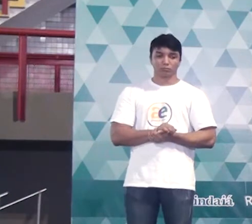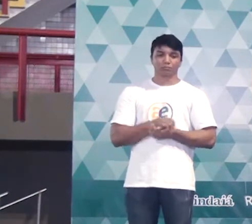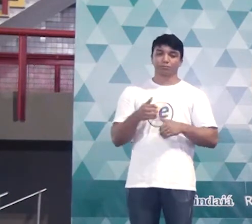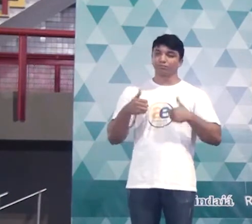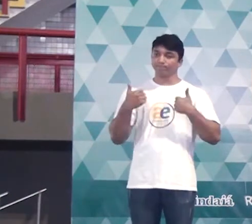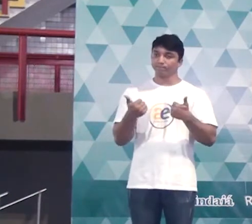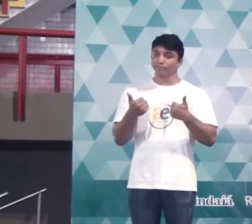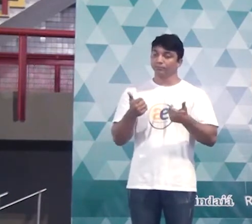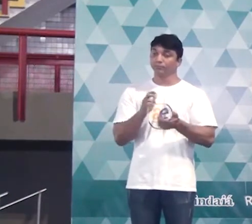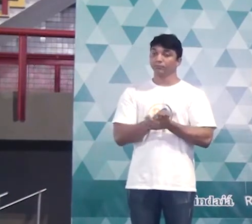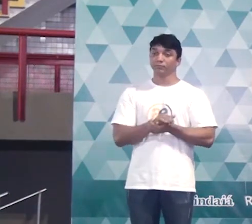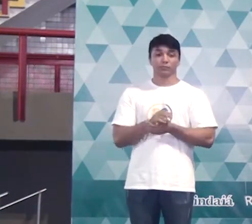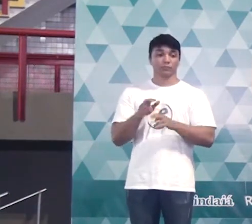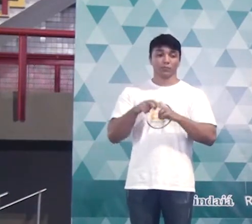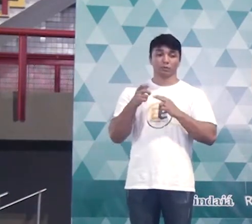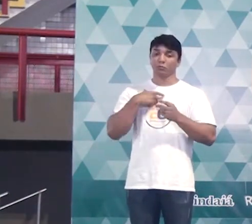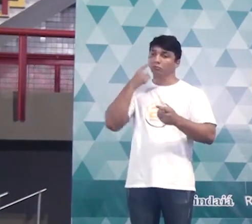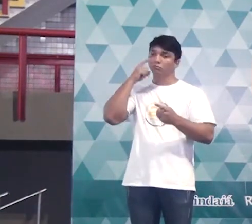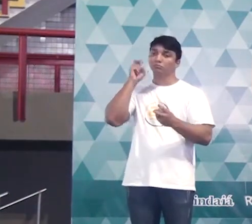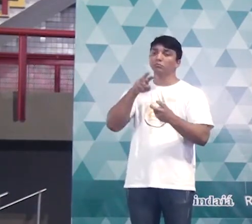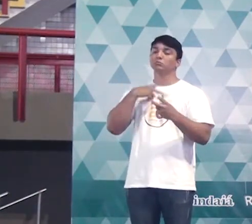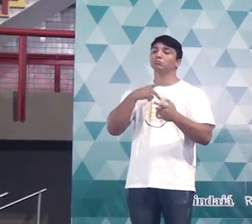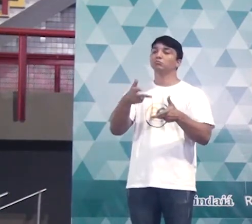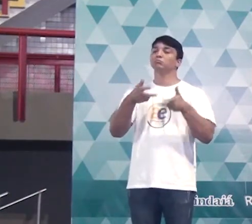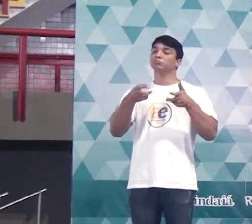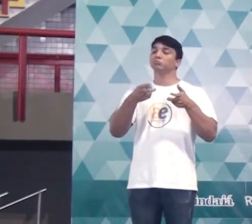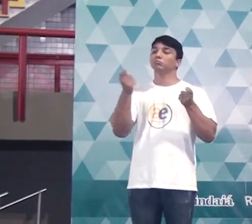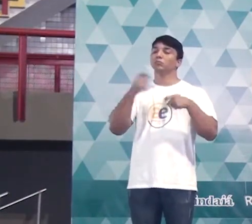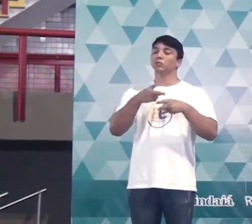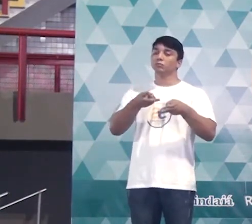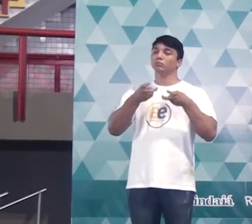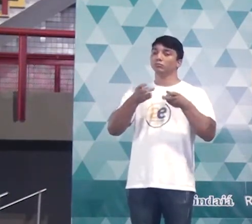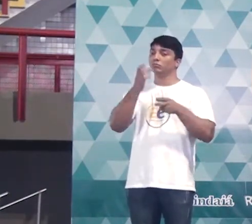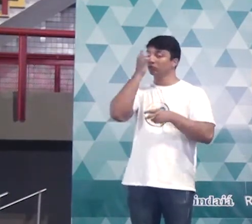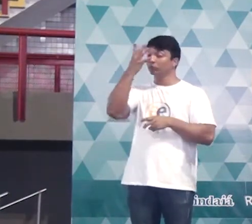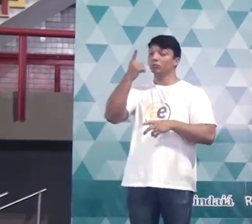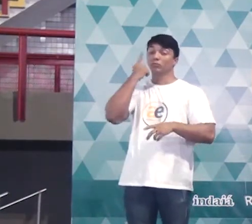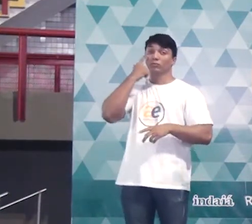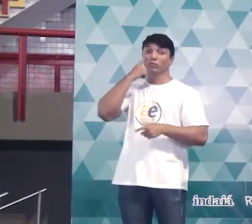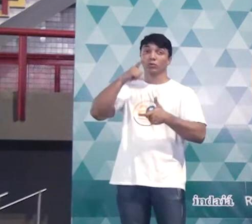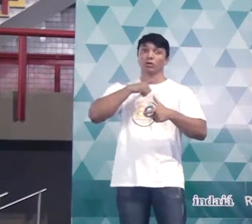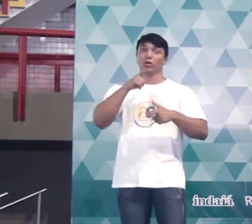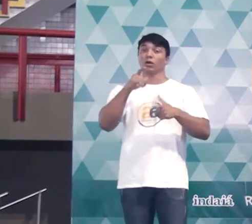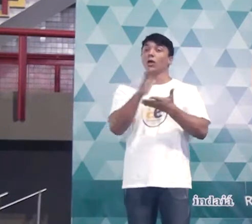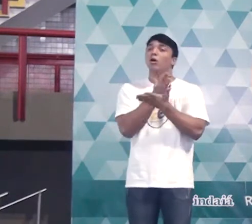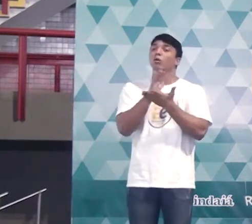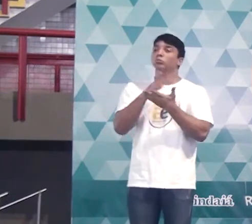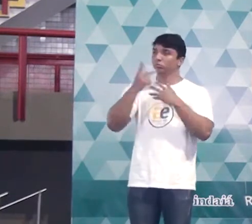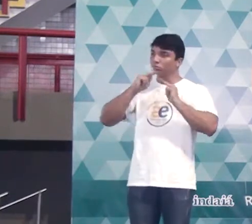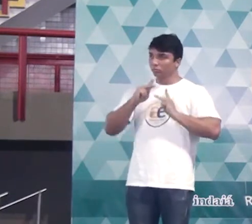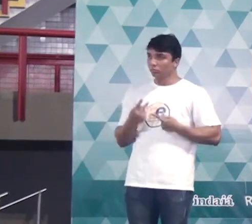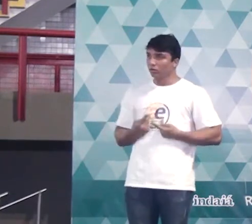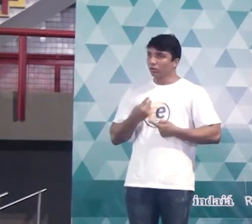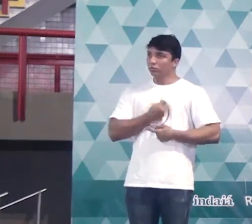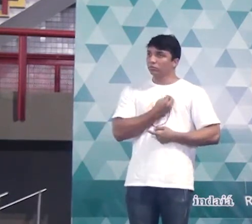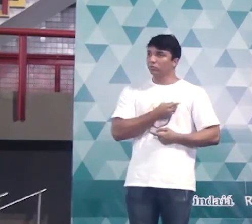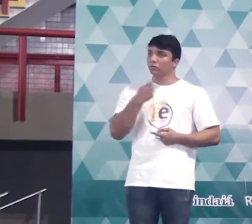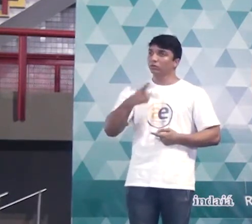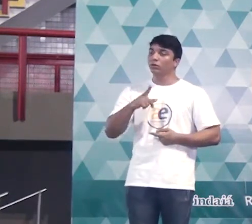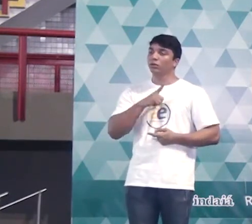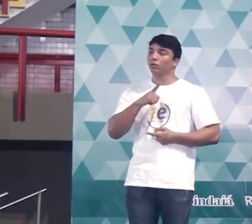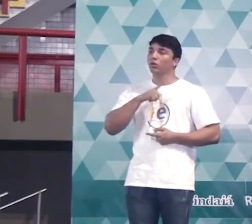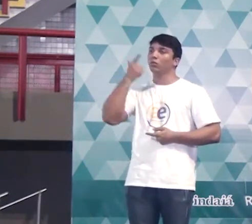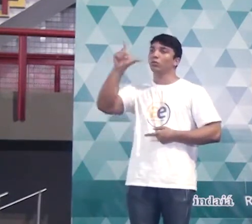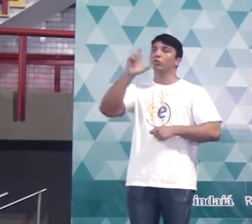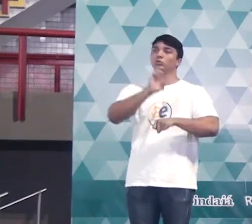bem, isso é notável, queridos, notável. Tem algum ser humano aí que é